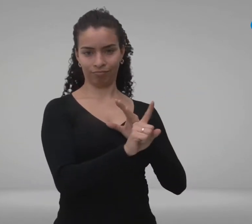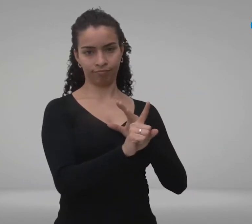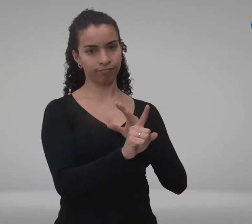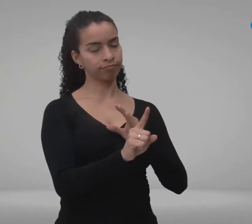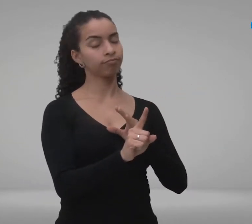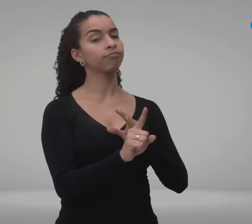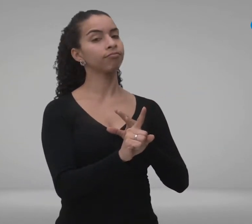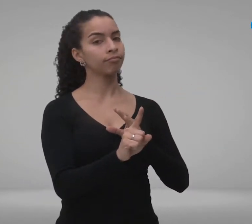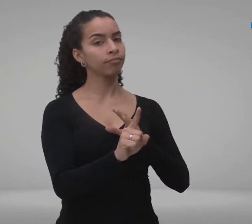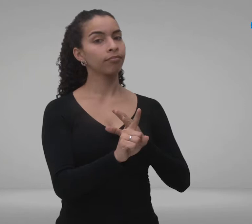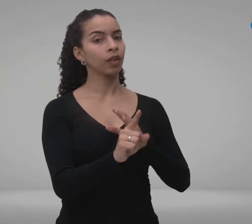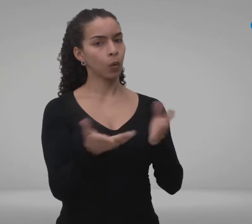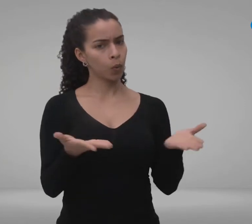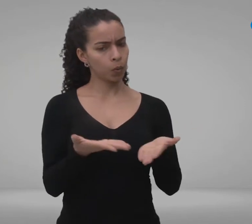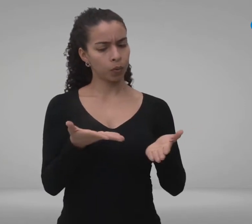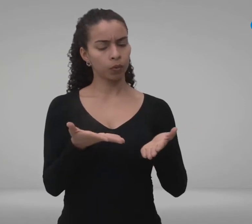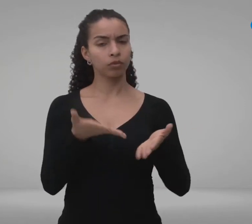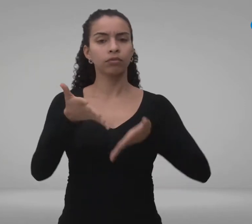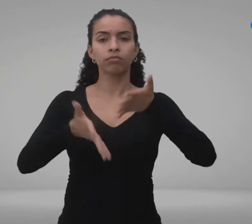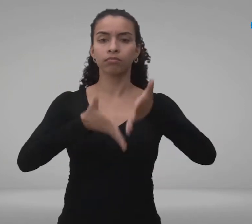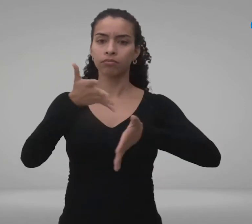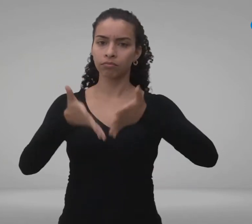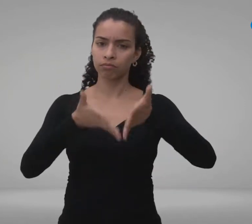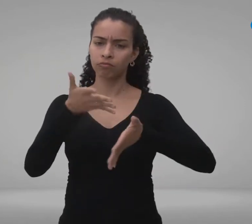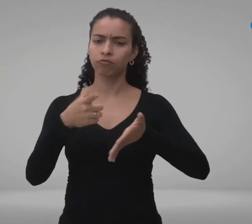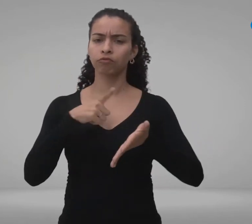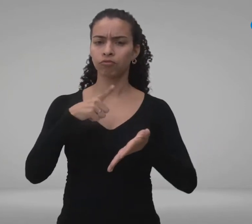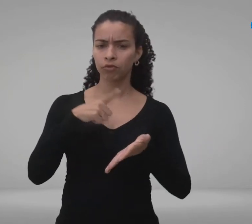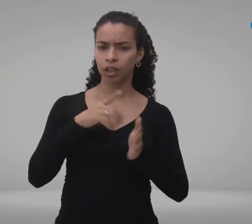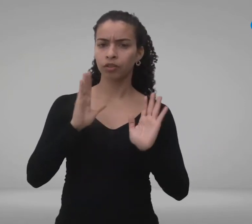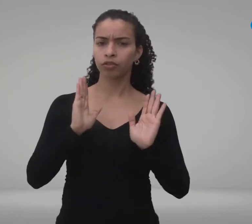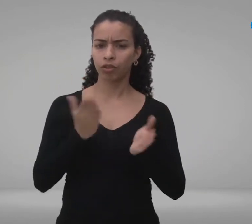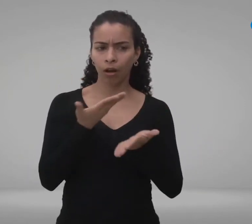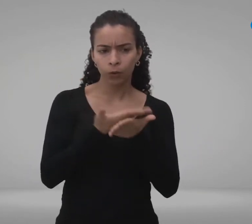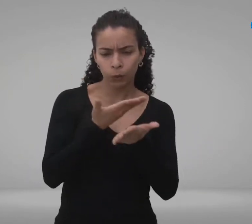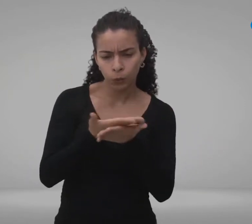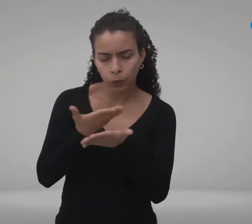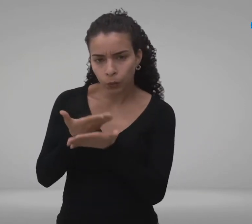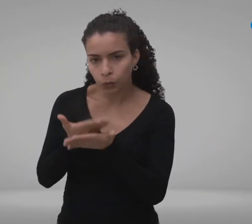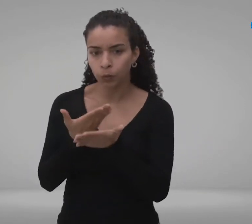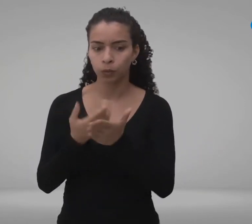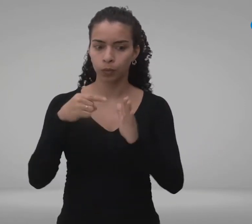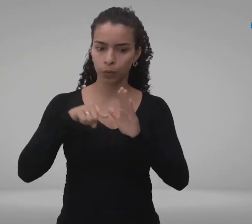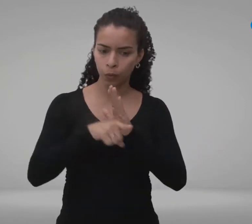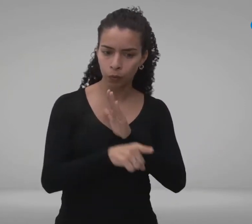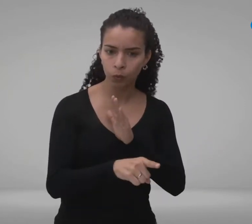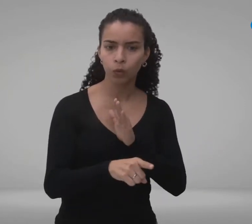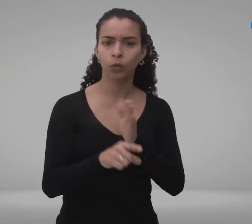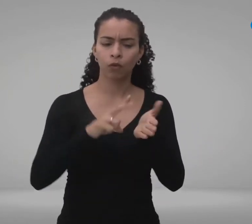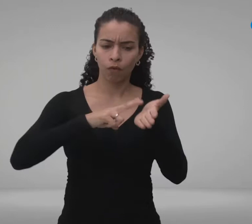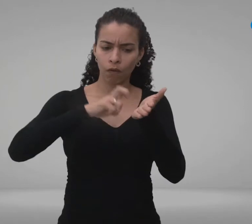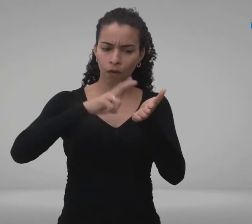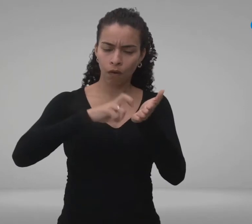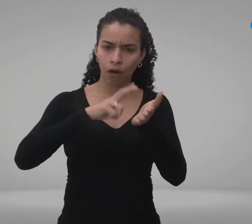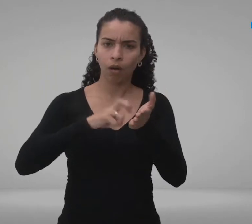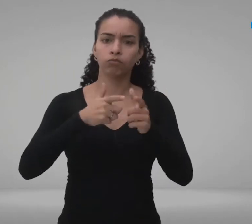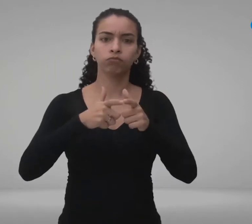na verdade não. Hoje a língua de sinais ela está com estudos mais aprofundados, com um